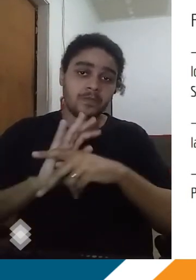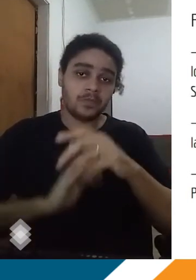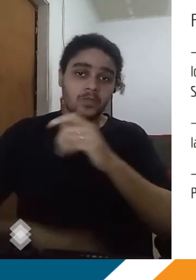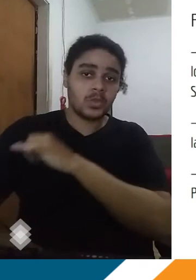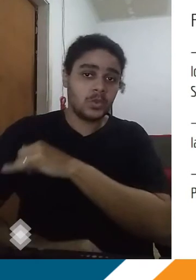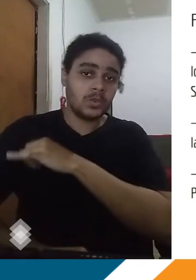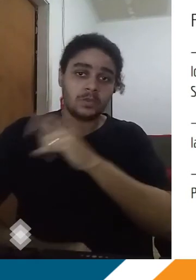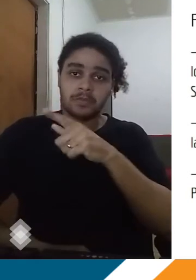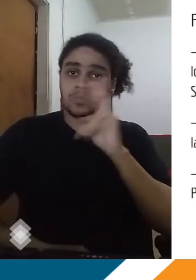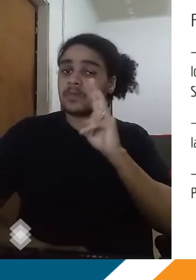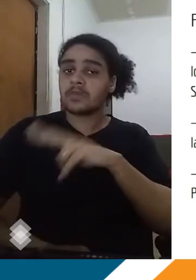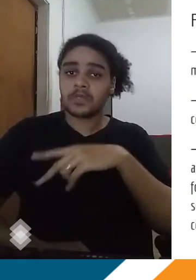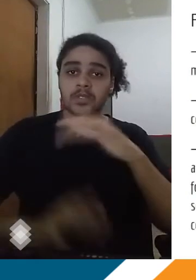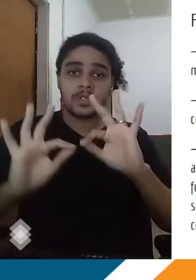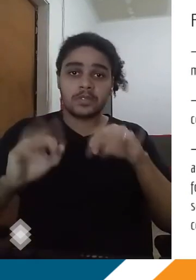litorânea, né, do estado do Rio de Janeiro.